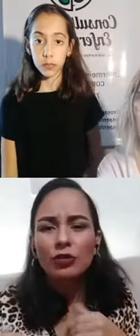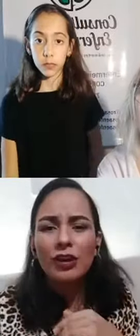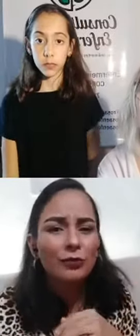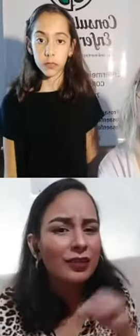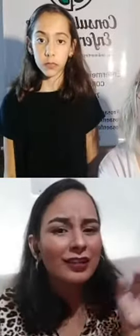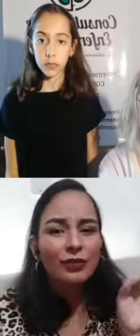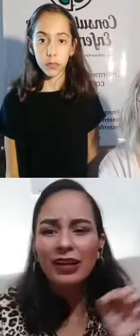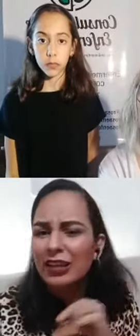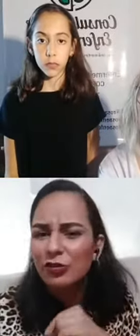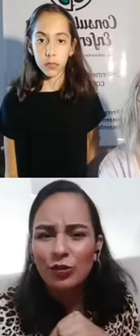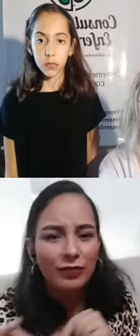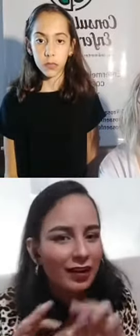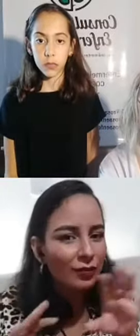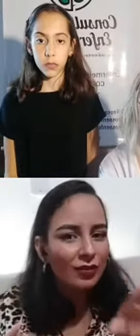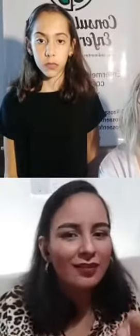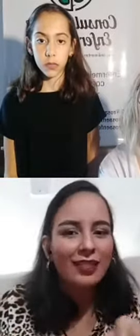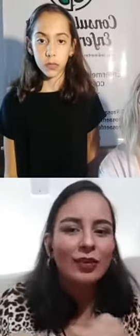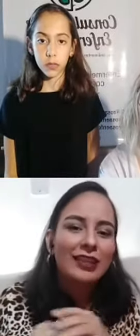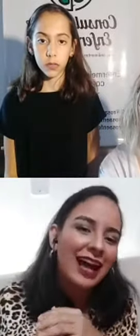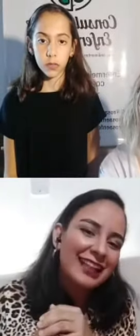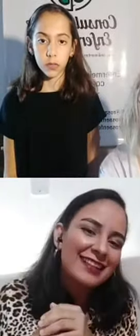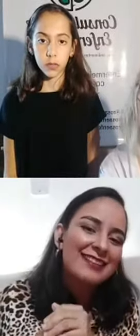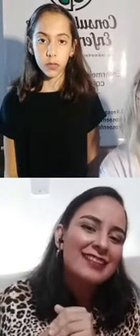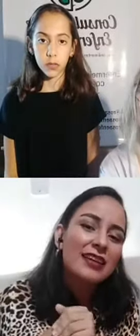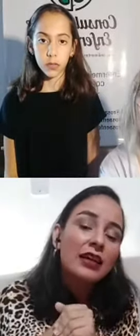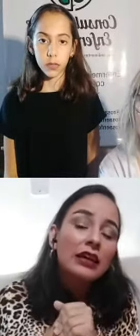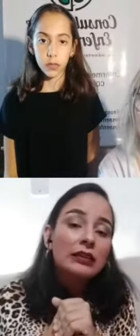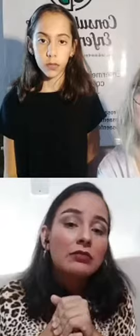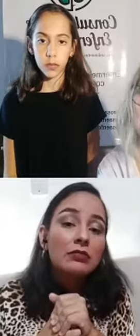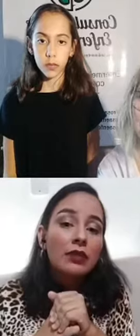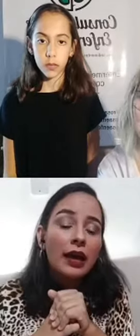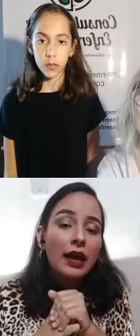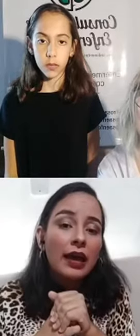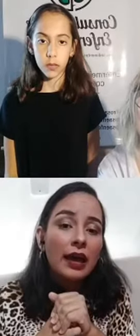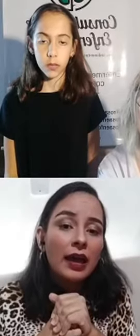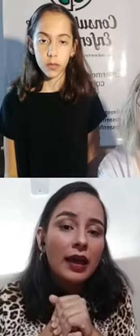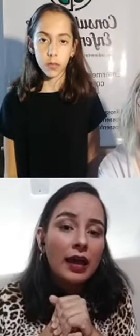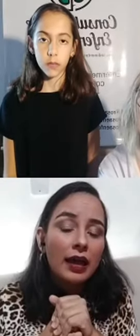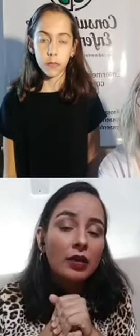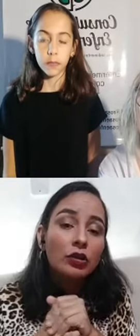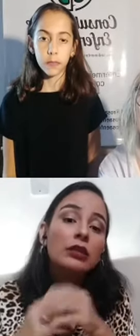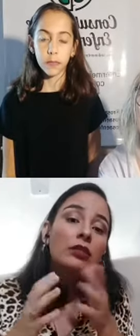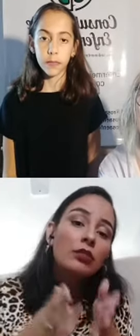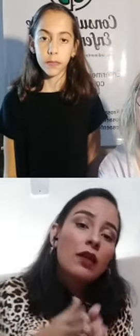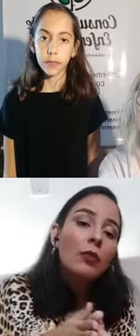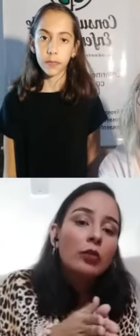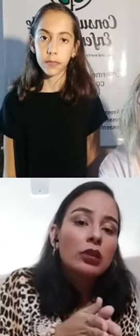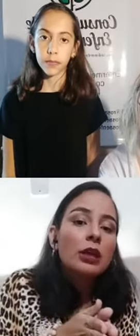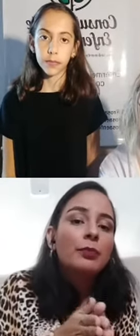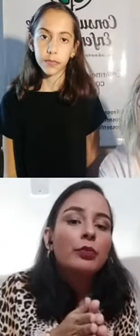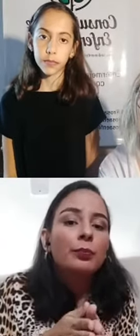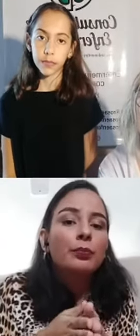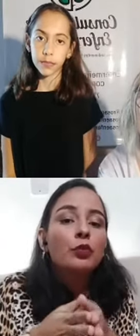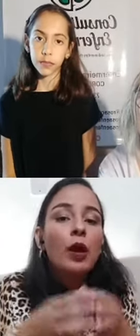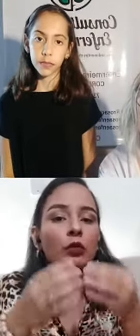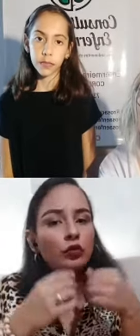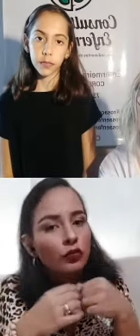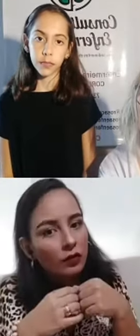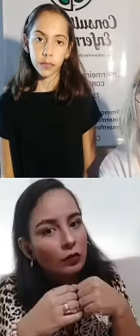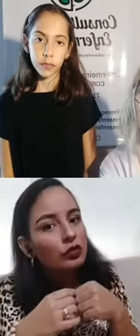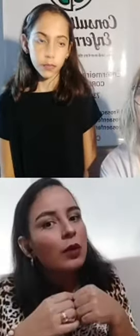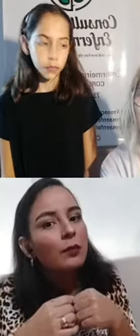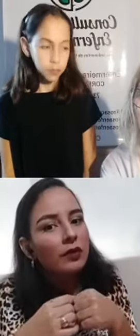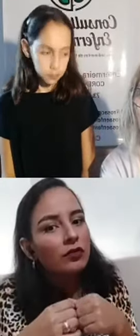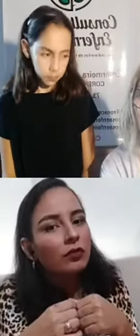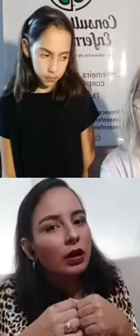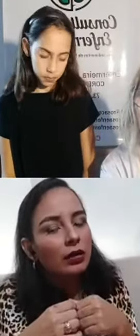Então eu fiz até um caderninho, tenho várias coisas anotadas assim. Então, eu estou tentando usar o meu tempo numa construção